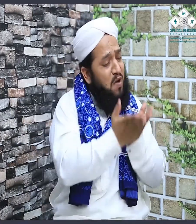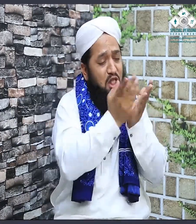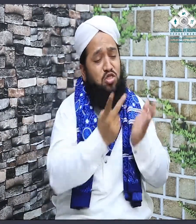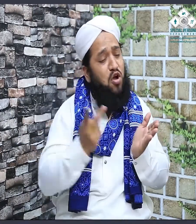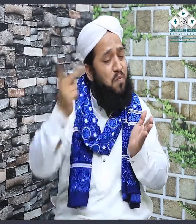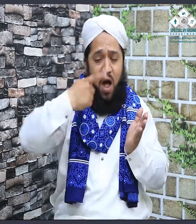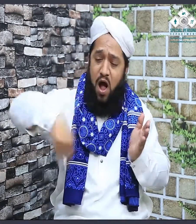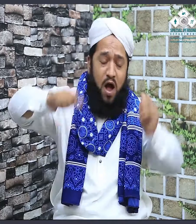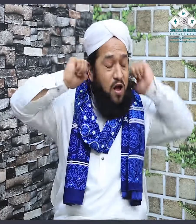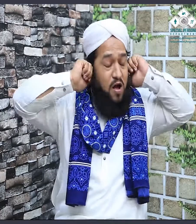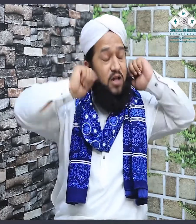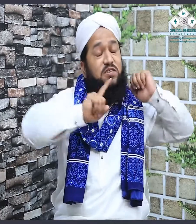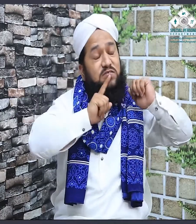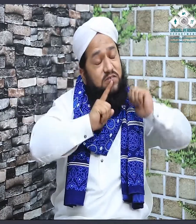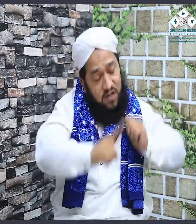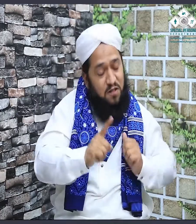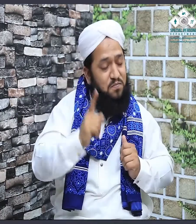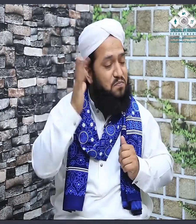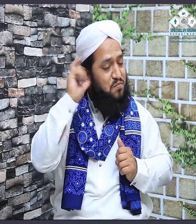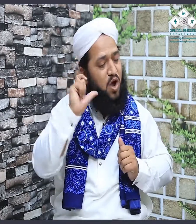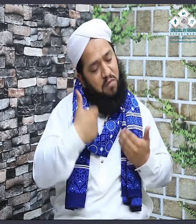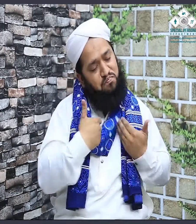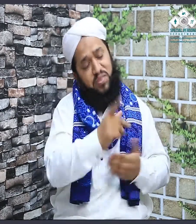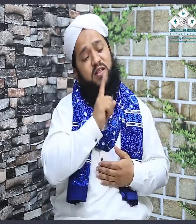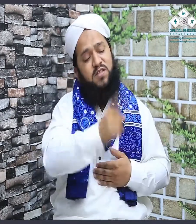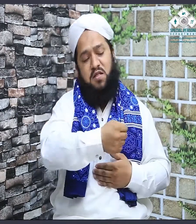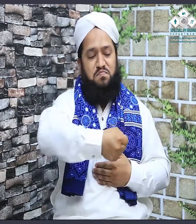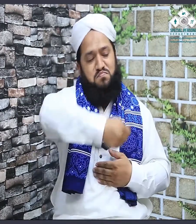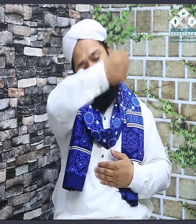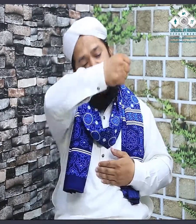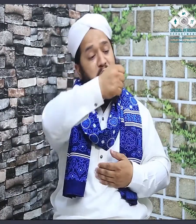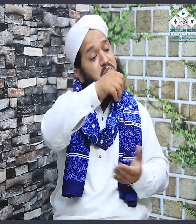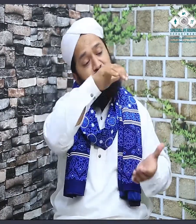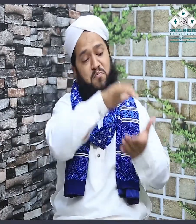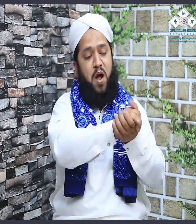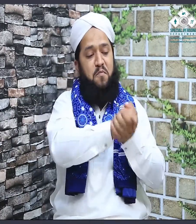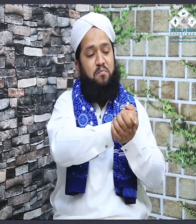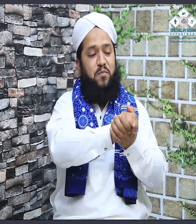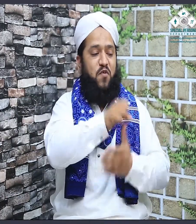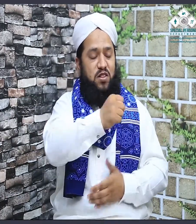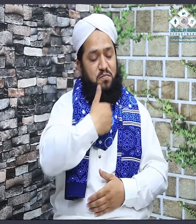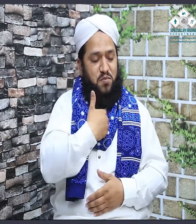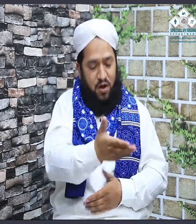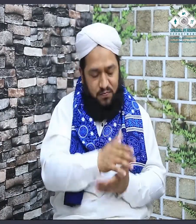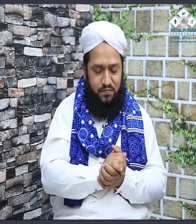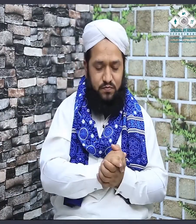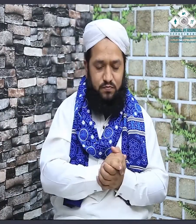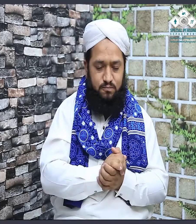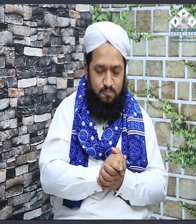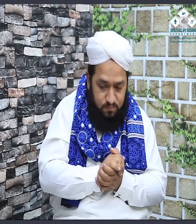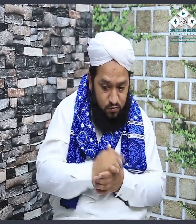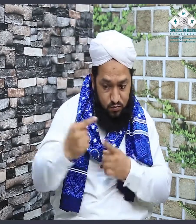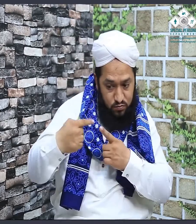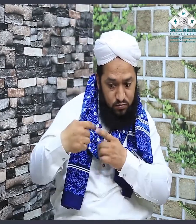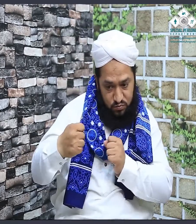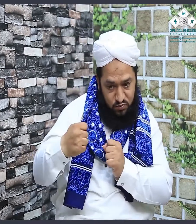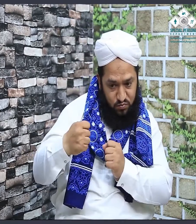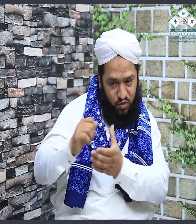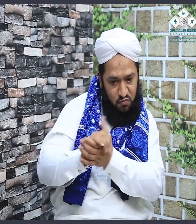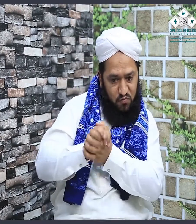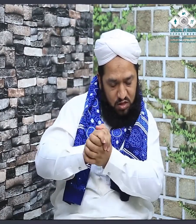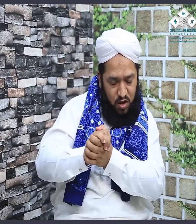دیں, یہ مصیبت دور ہو جائے, حضور ہم ایمان لے آئیں گے, اب آپ سے ضرور پکا وعدہ کرتے ہیں. پھر عہد و پیمان ہوئے, پھر پرومس